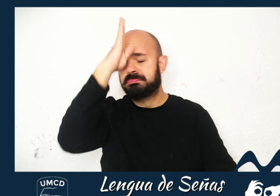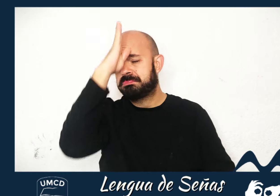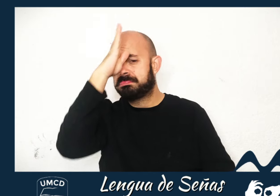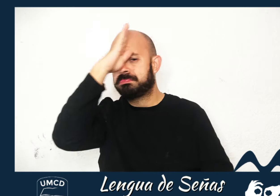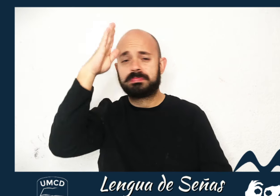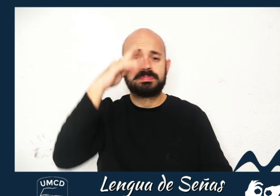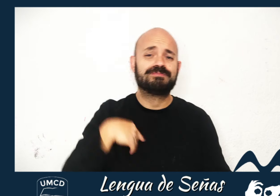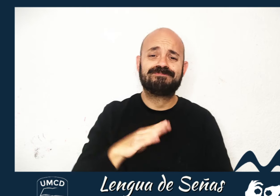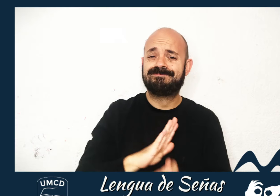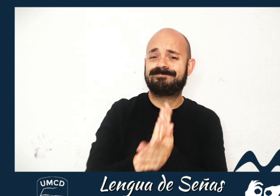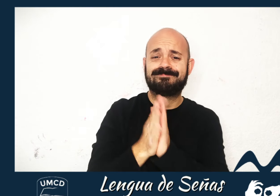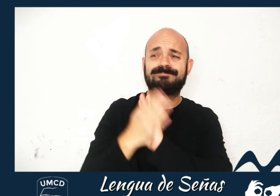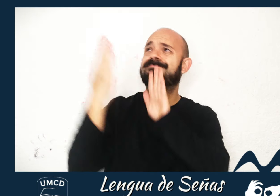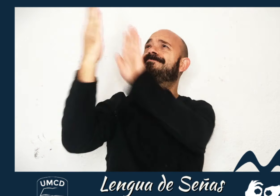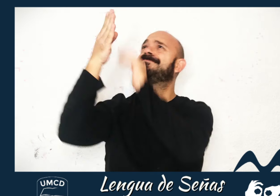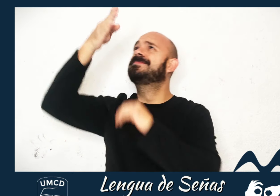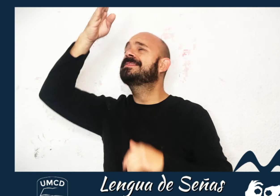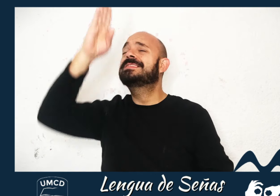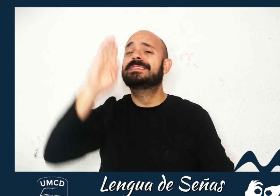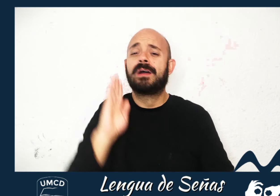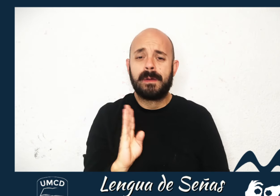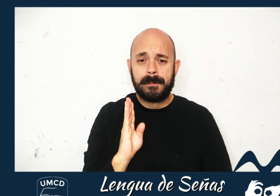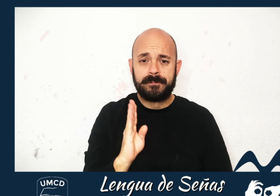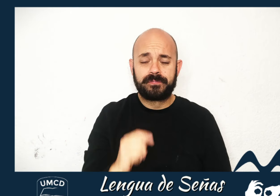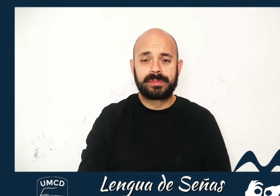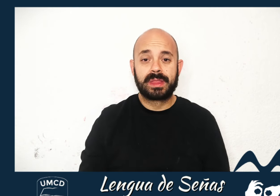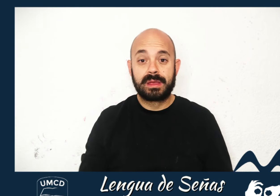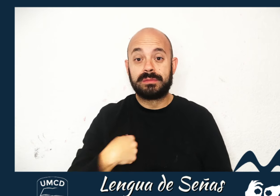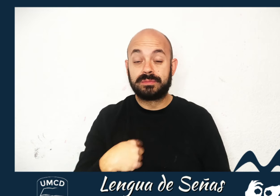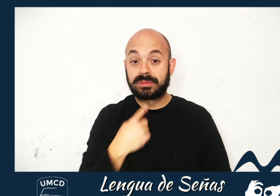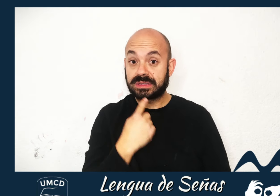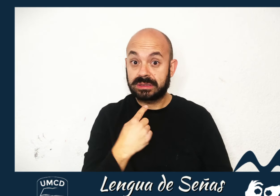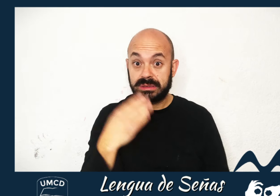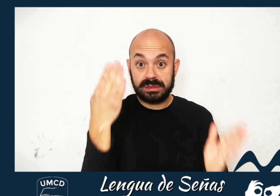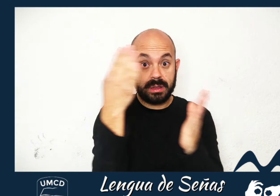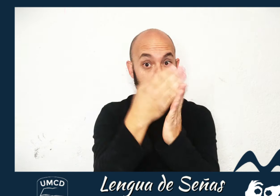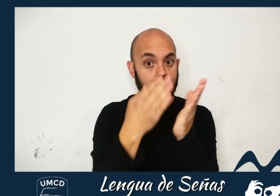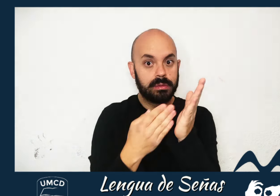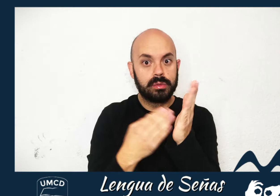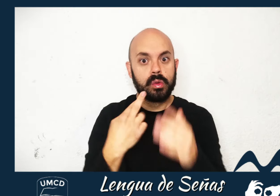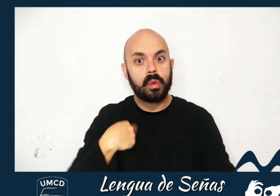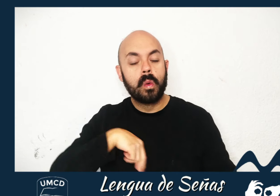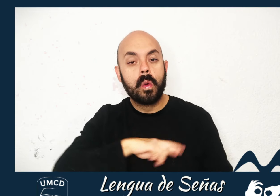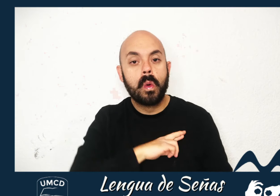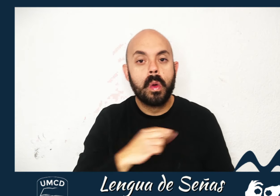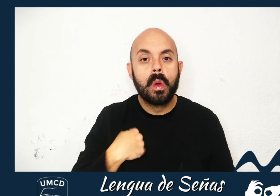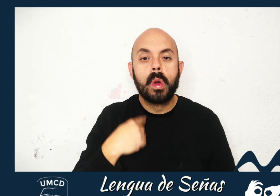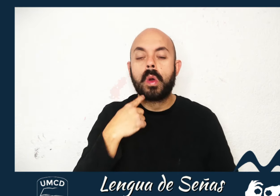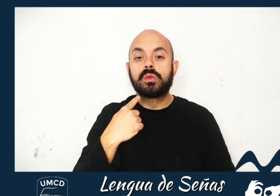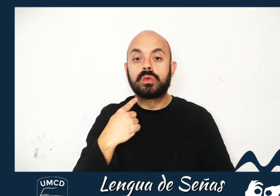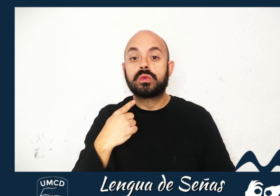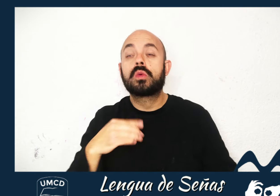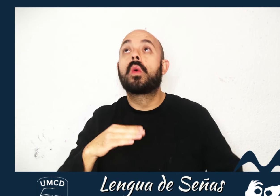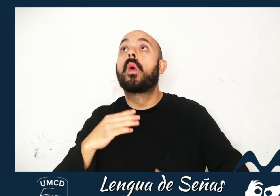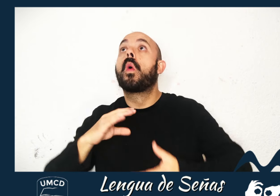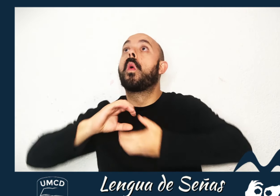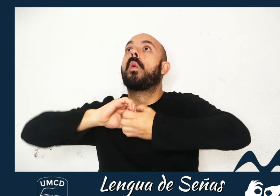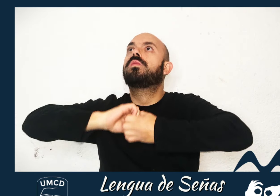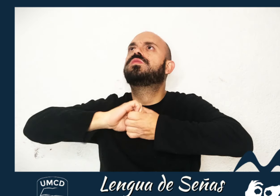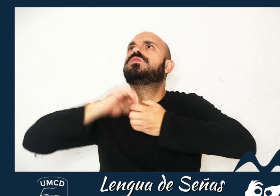Testamento, sobre todo en 2 Corintios, en el capítulo 5, nos dice de que nuestra comunión con Dios